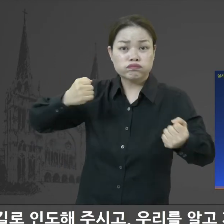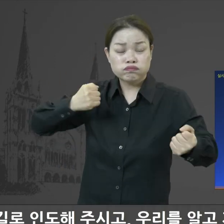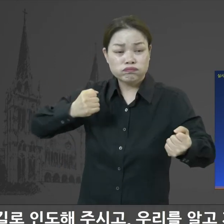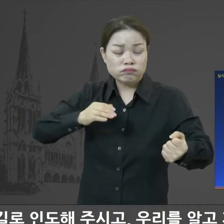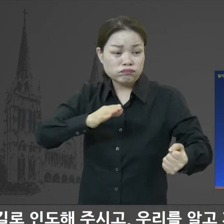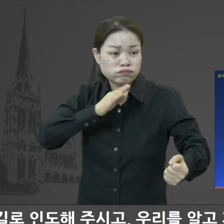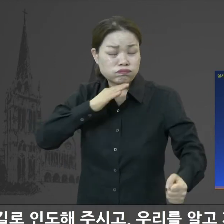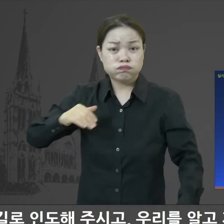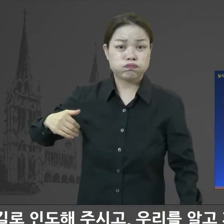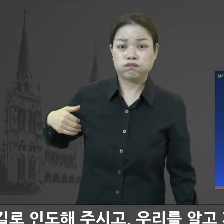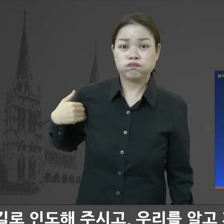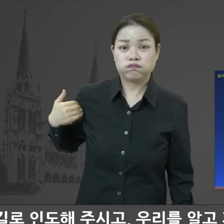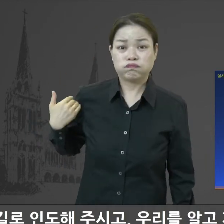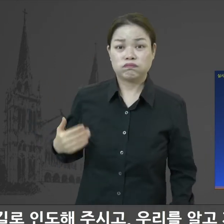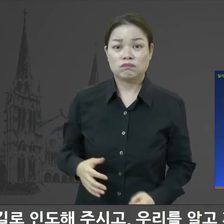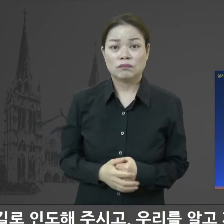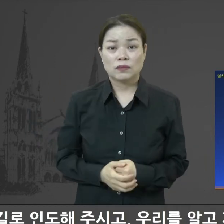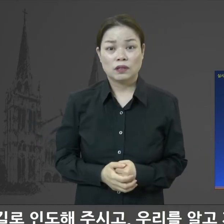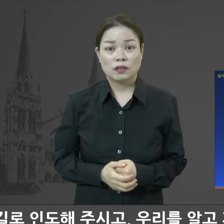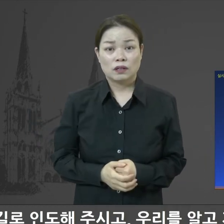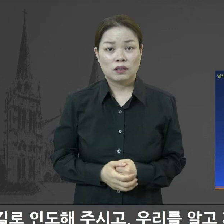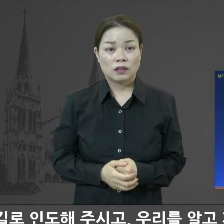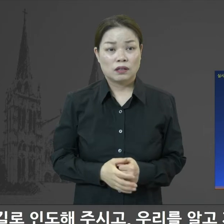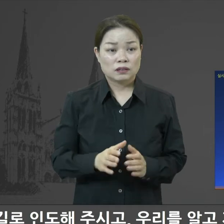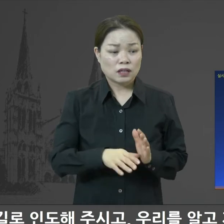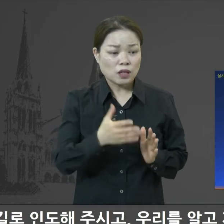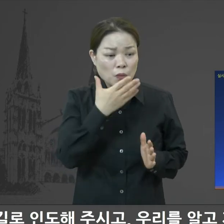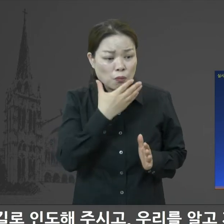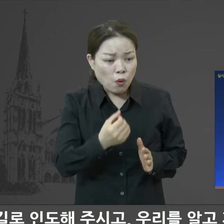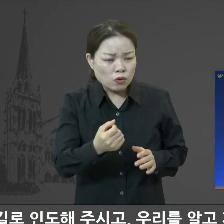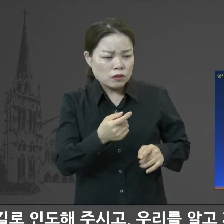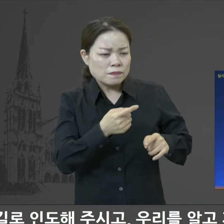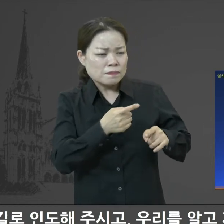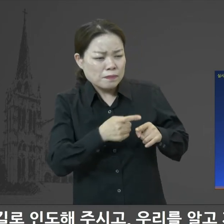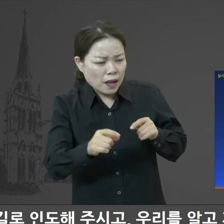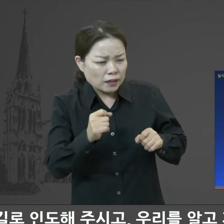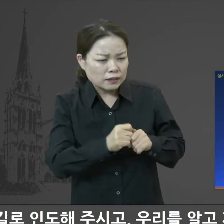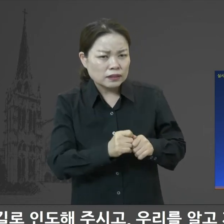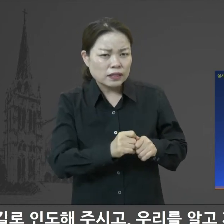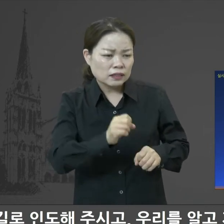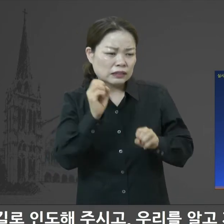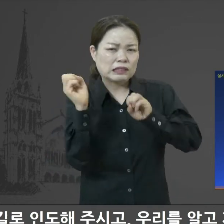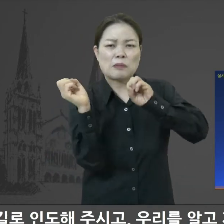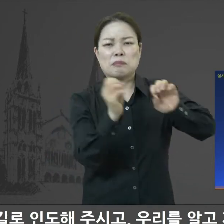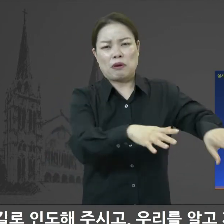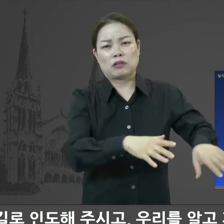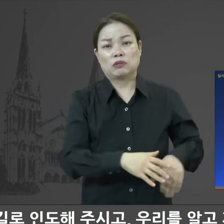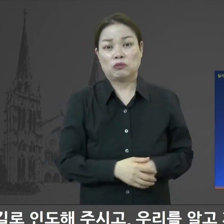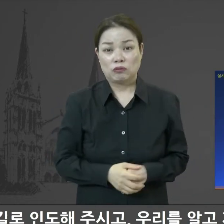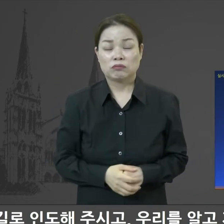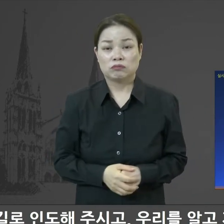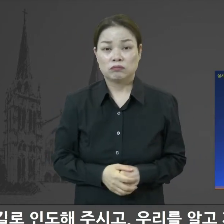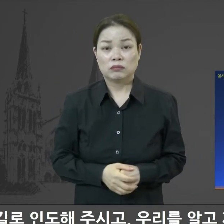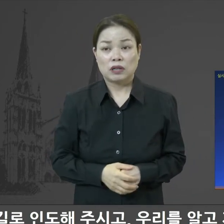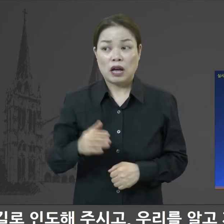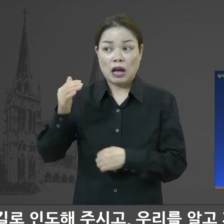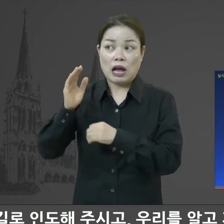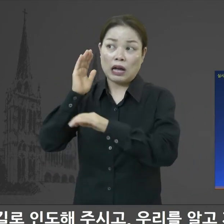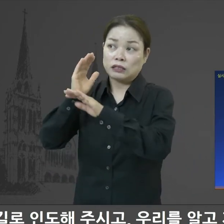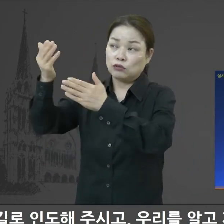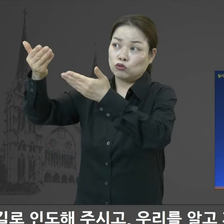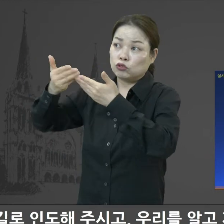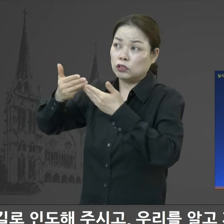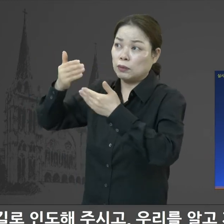진가를 잘 알지 못합니다. 때로는 그 복을 평가절하시켜서 땅바닥에 내동댕쳐버리고 그 하늘의 복,